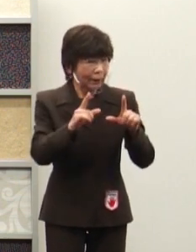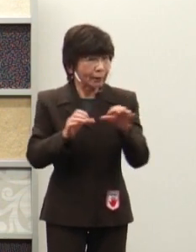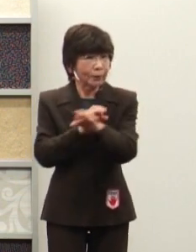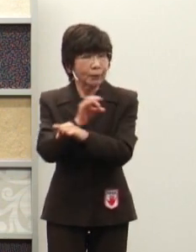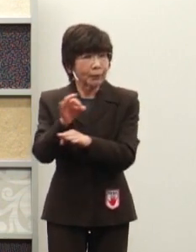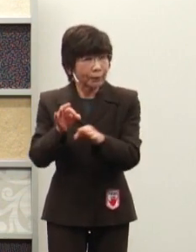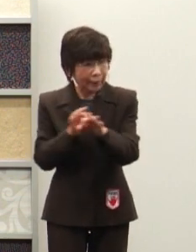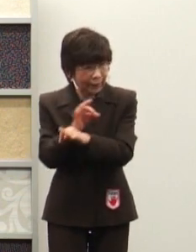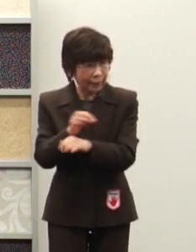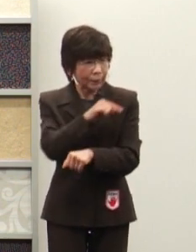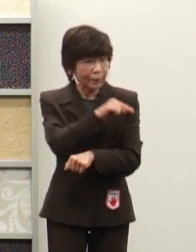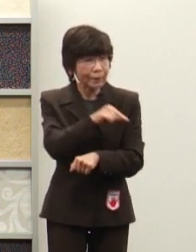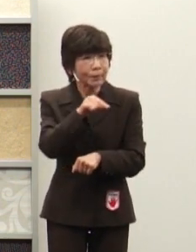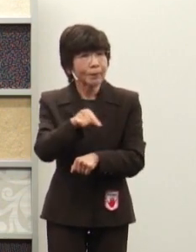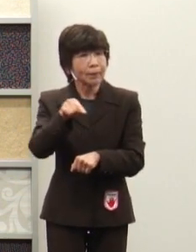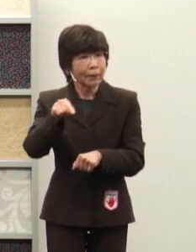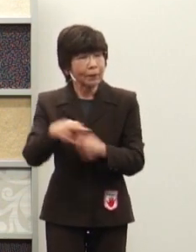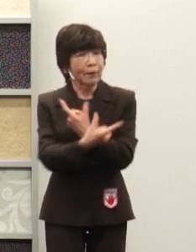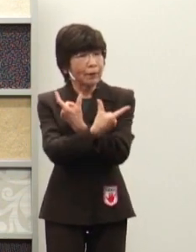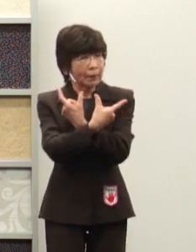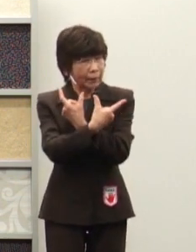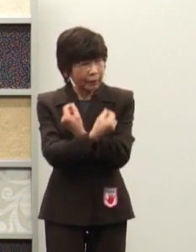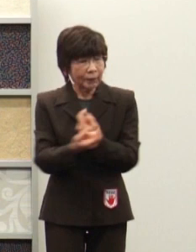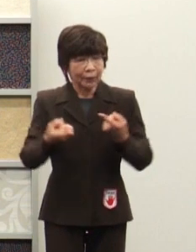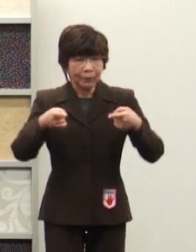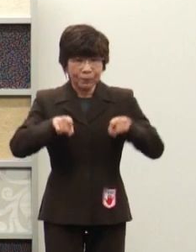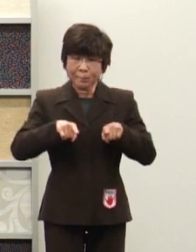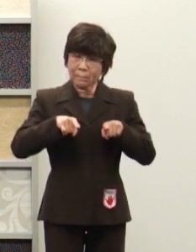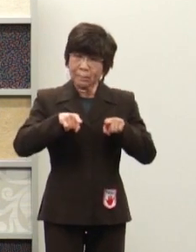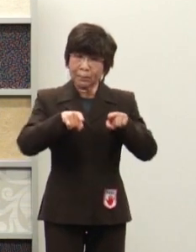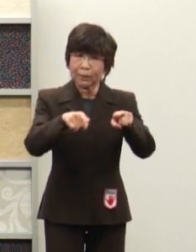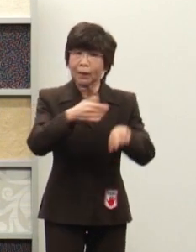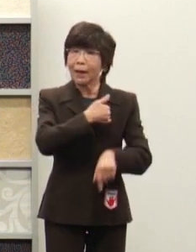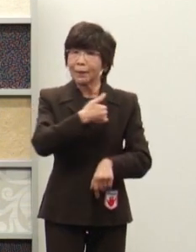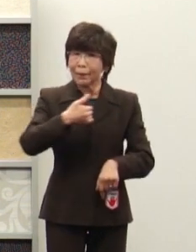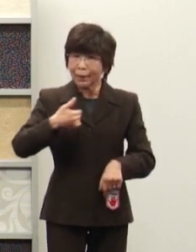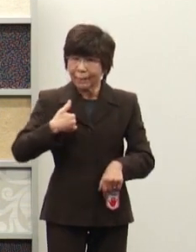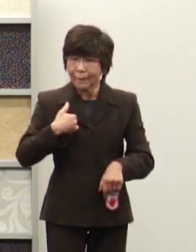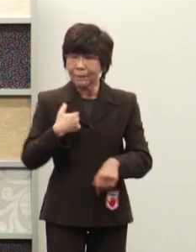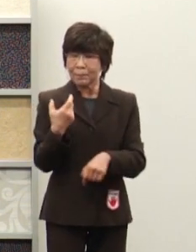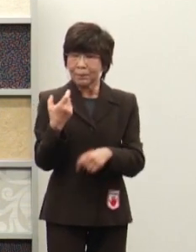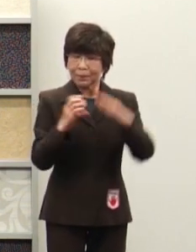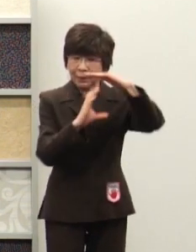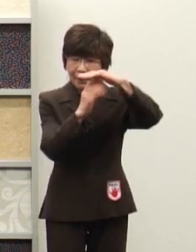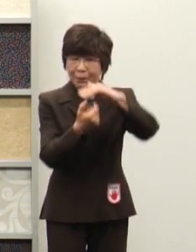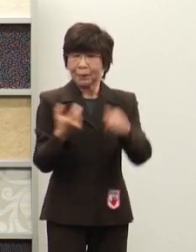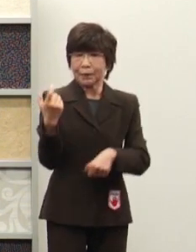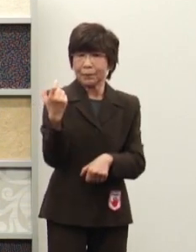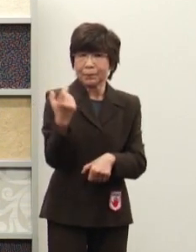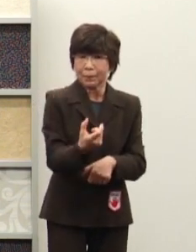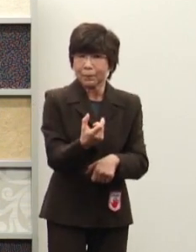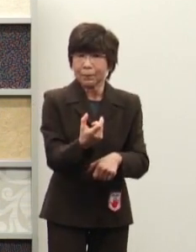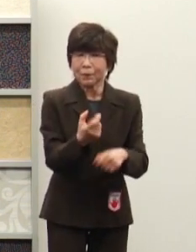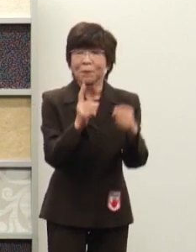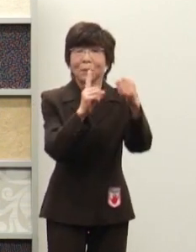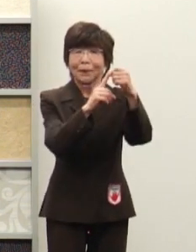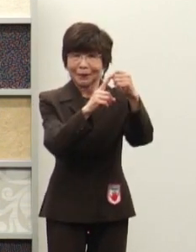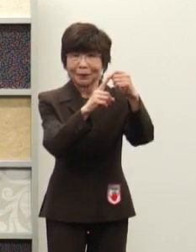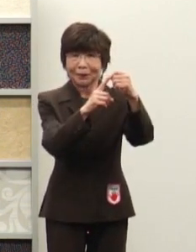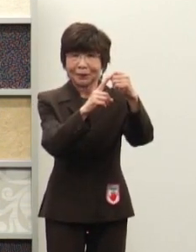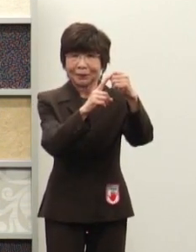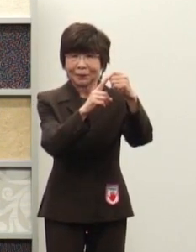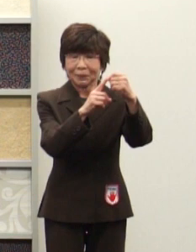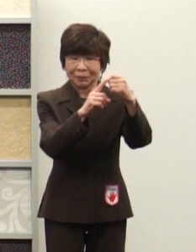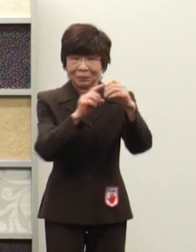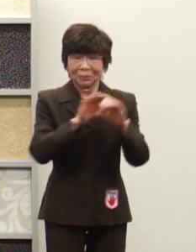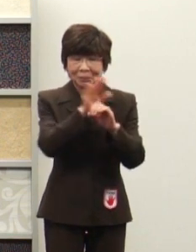染症下にあってもその両立しうる、まあ、強靭な山梨県づくりの、まあ、ファイナルステージに向けてですね、